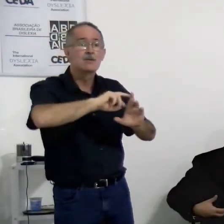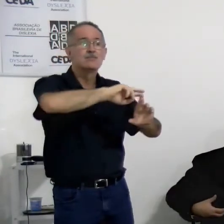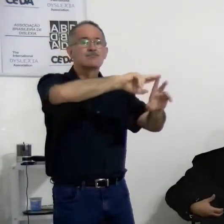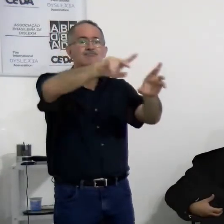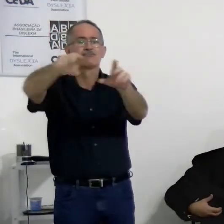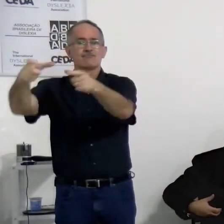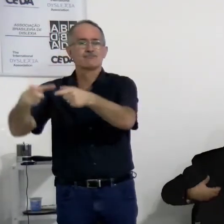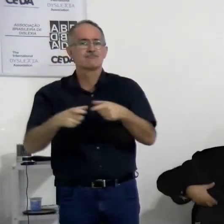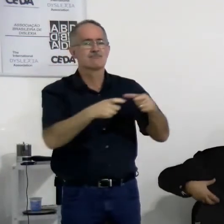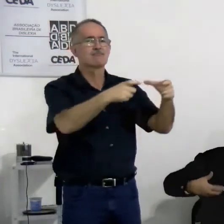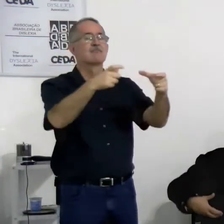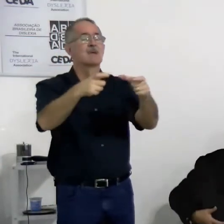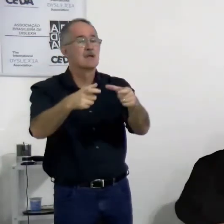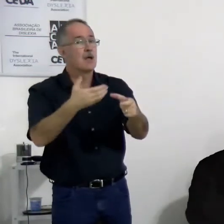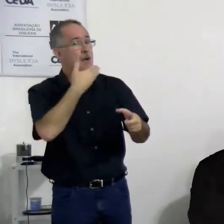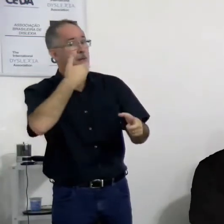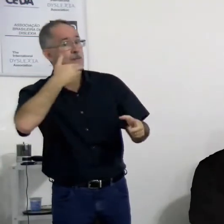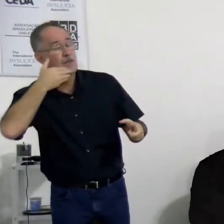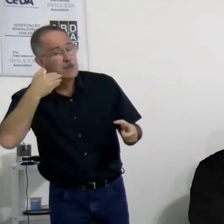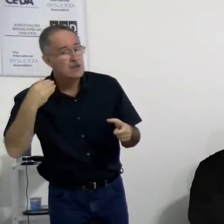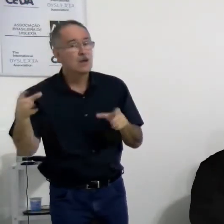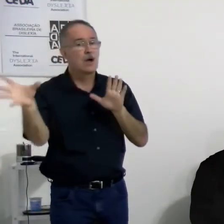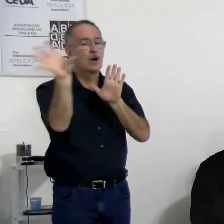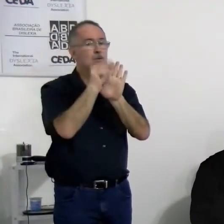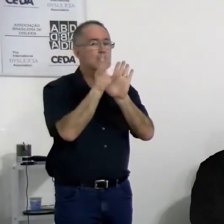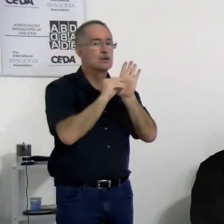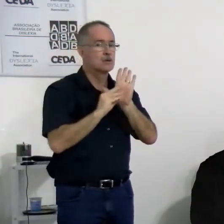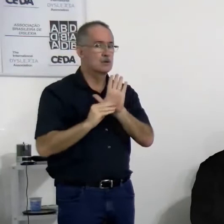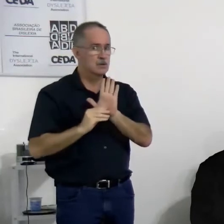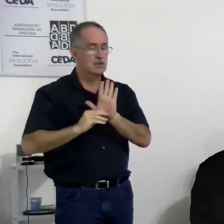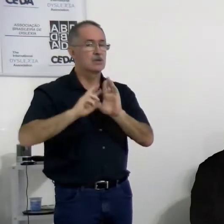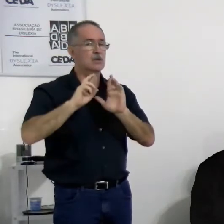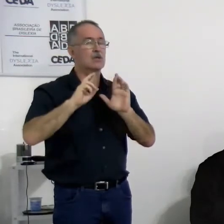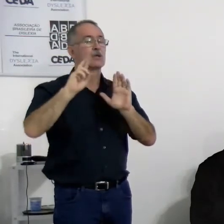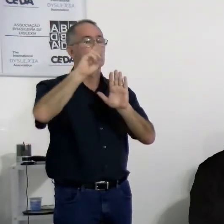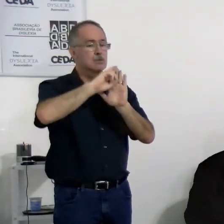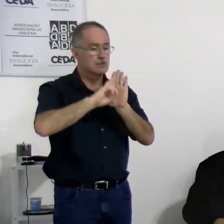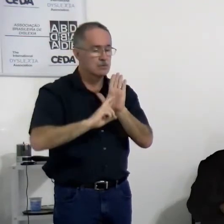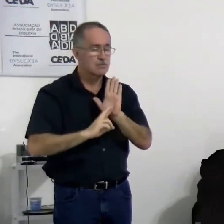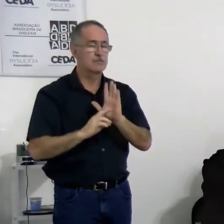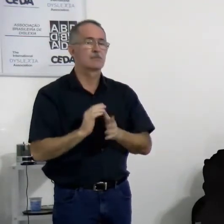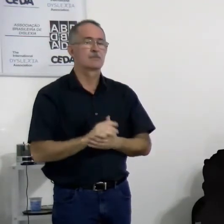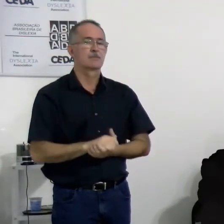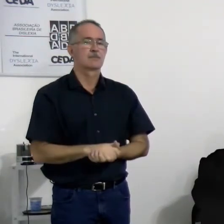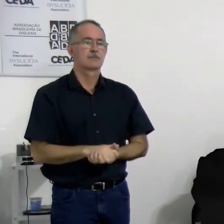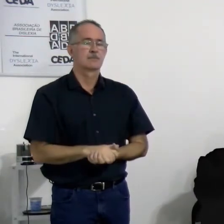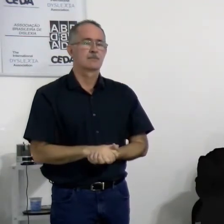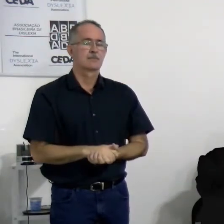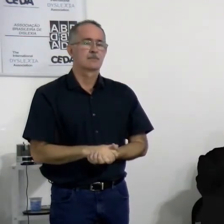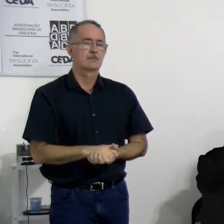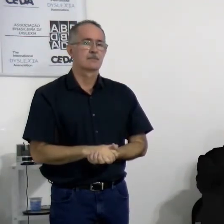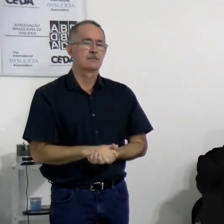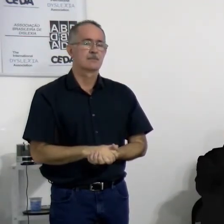locais ao mesmo tempo, e isso facilita muito a normatização dos procedimentos. There was another question that Maria had asked